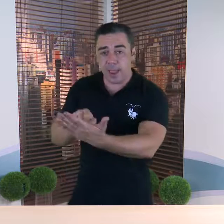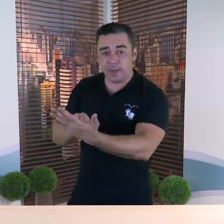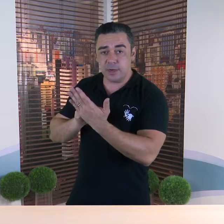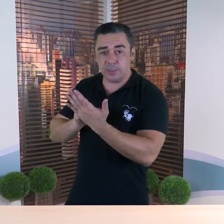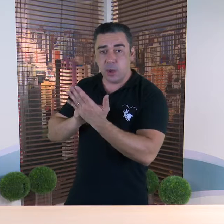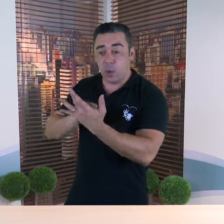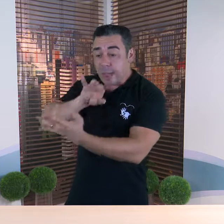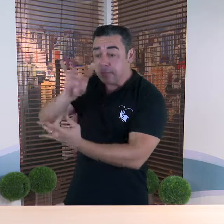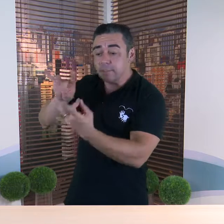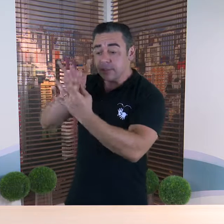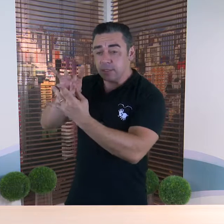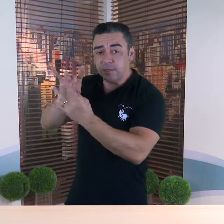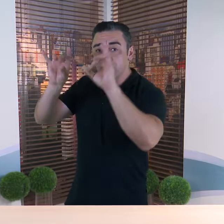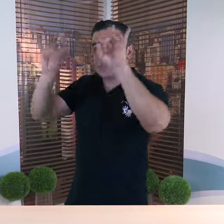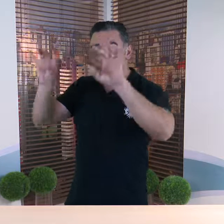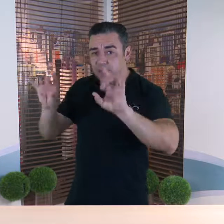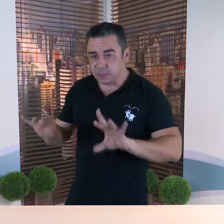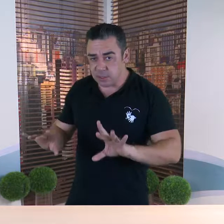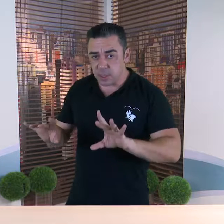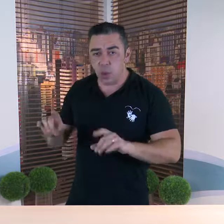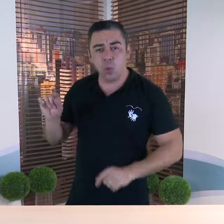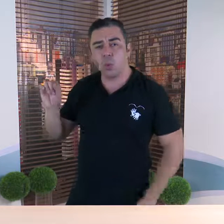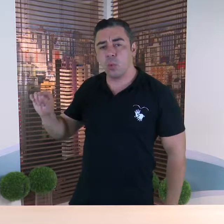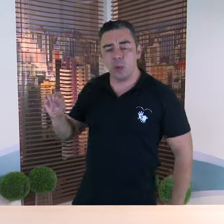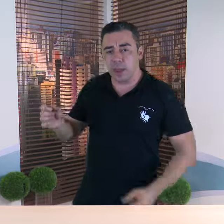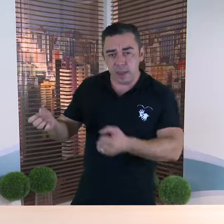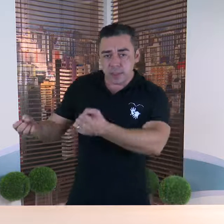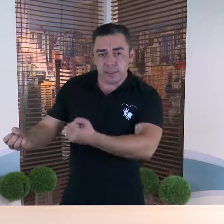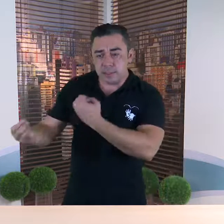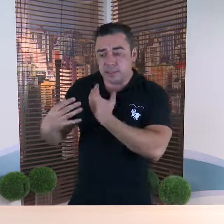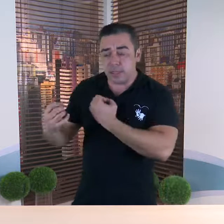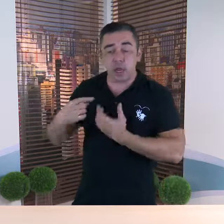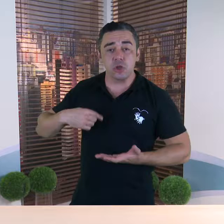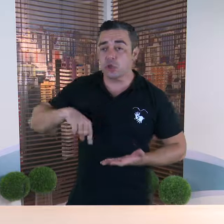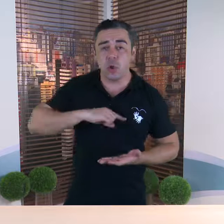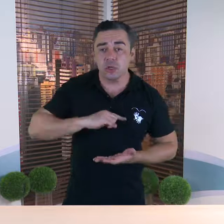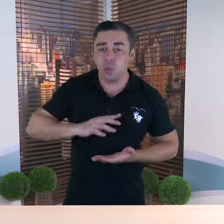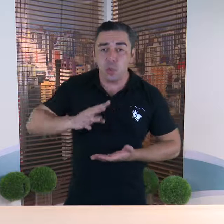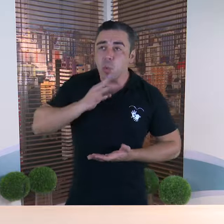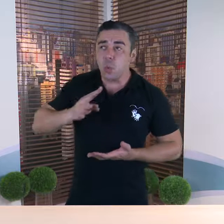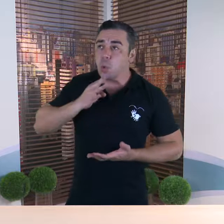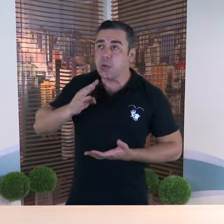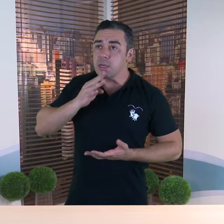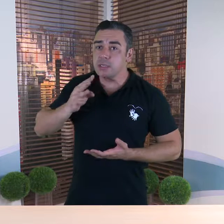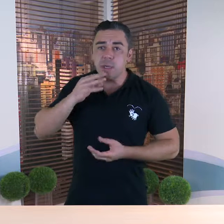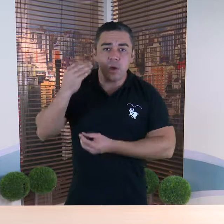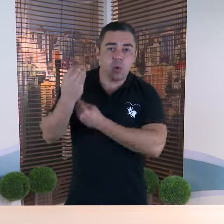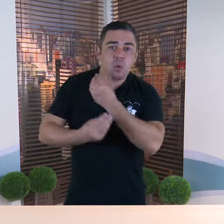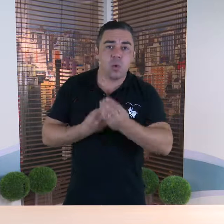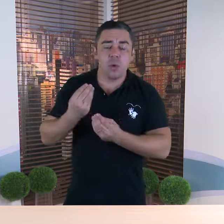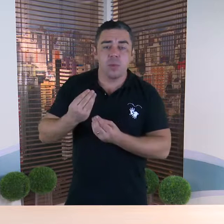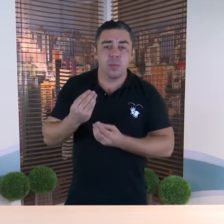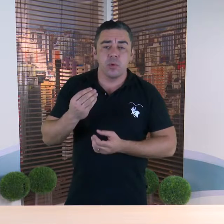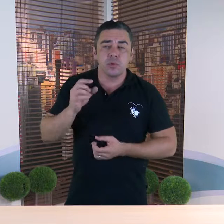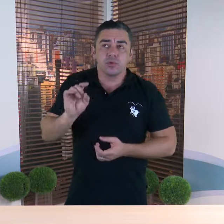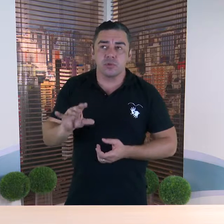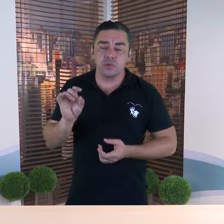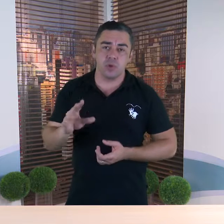revelação especial, Stanley Horton ensina que não podemos conhecer o plano divino da redenção